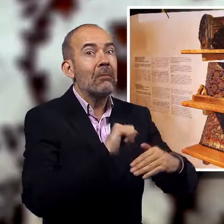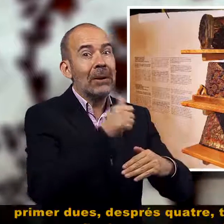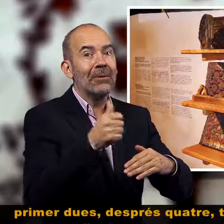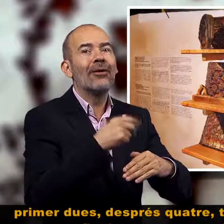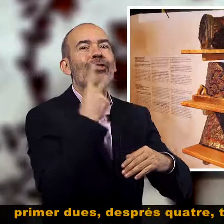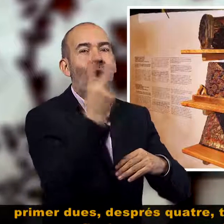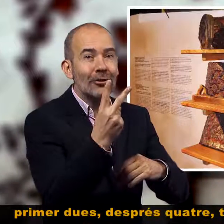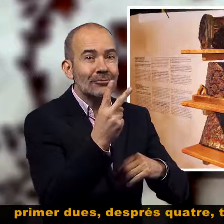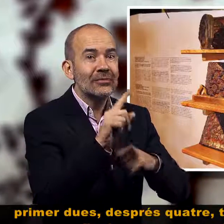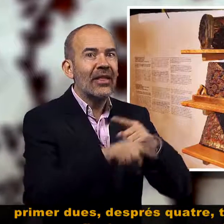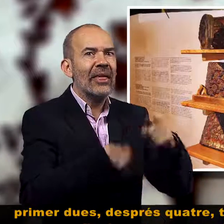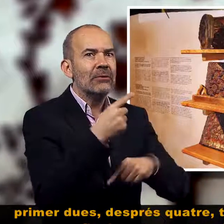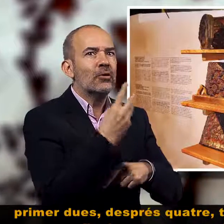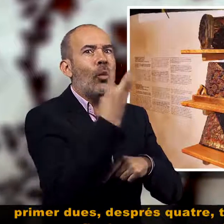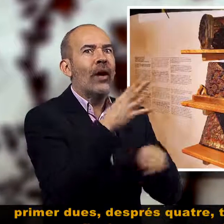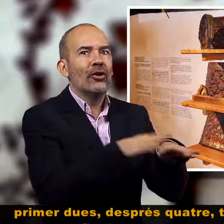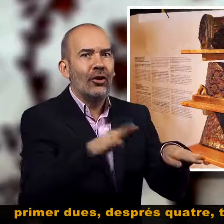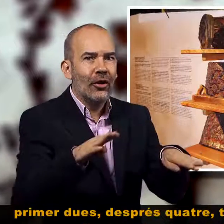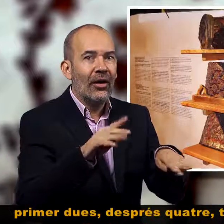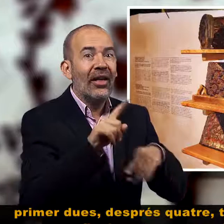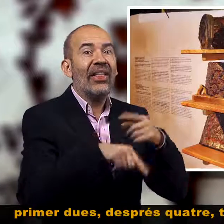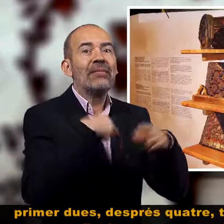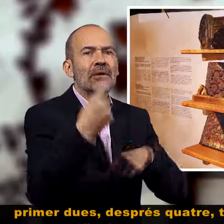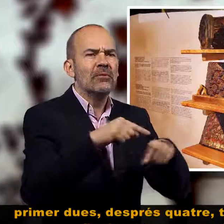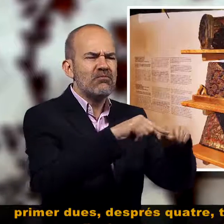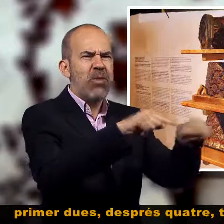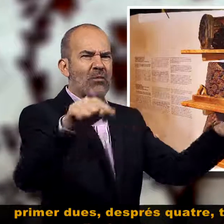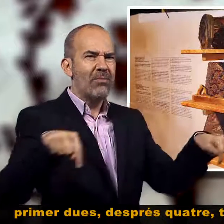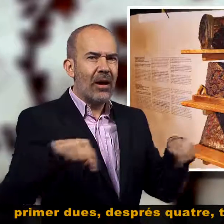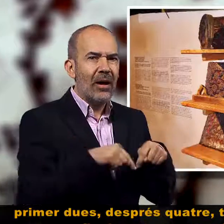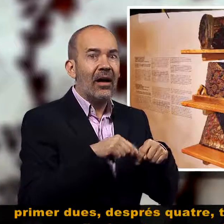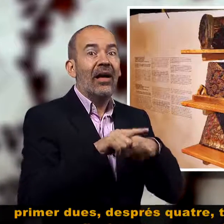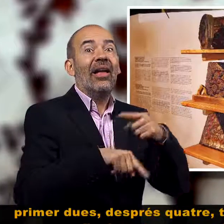quadra i finalment una gran fàbrica.